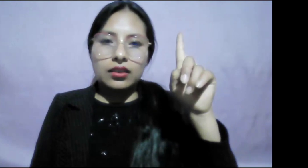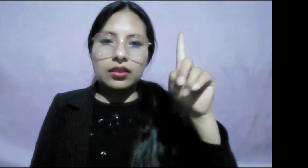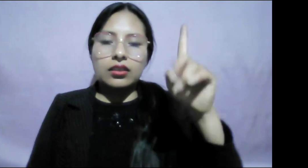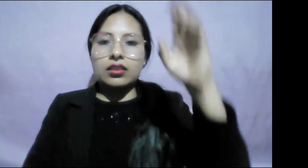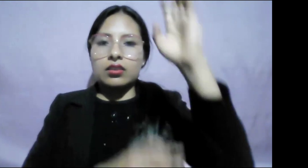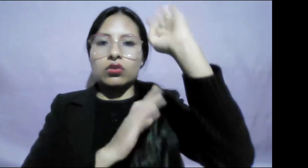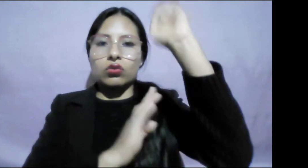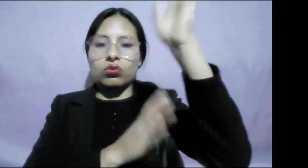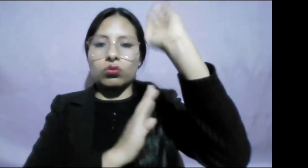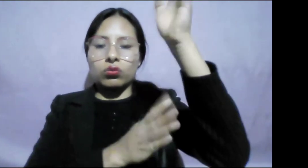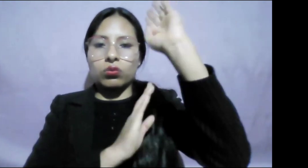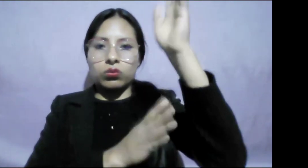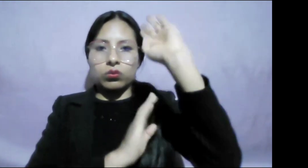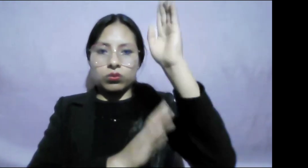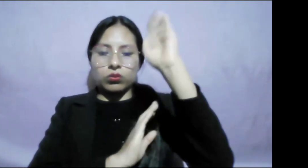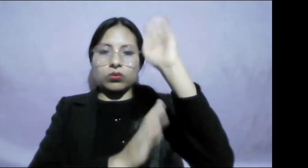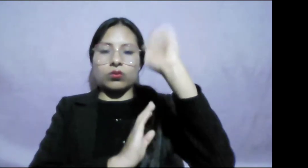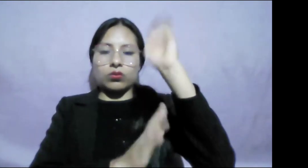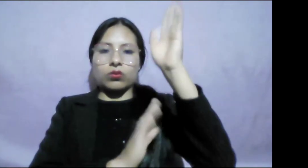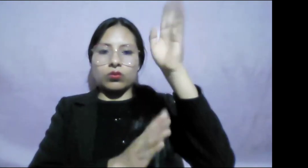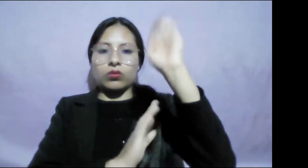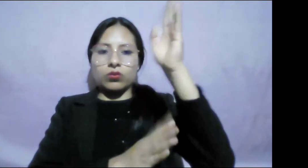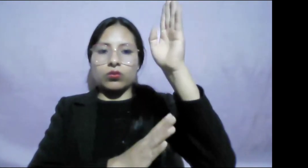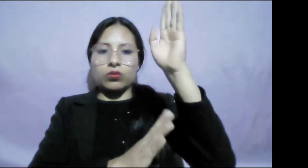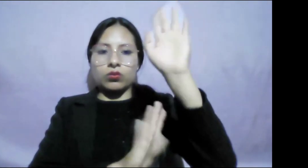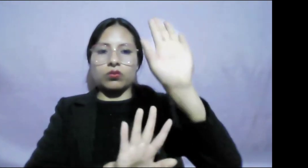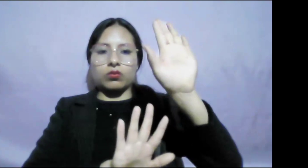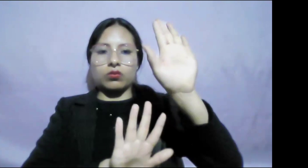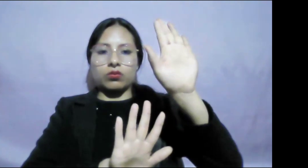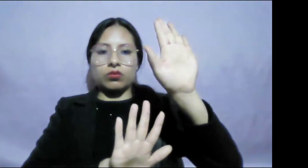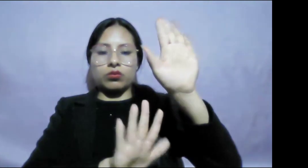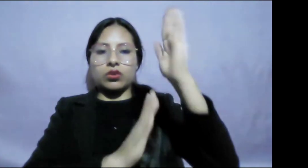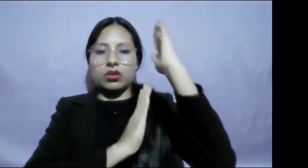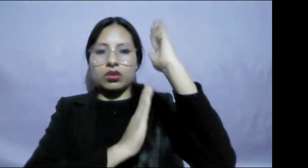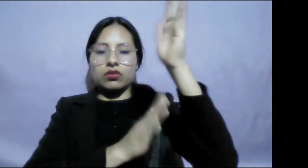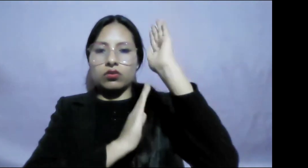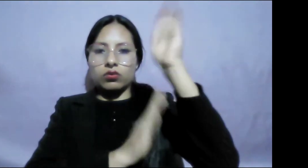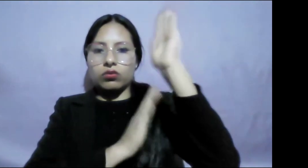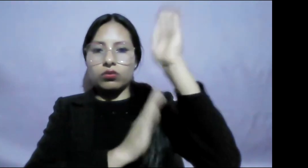para para el discurso esto es discurso conferencia